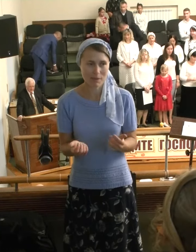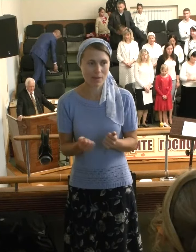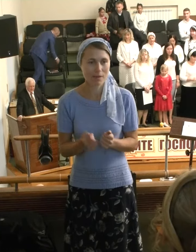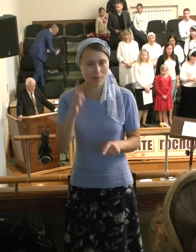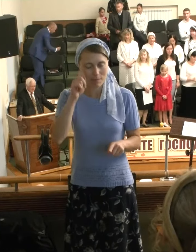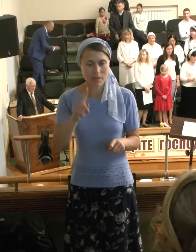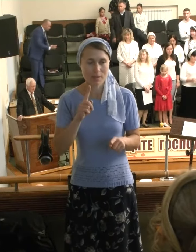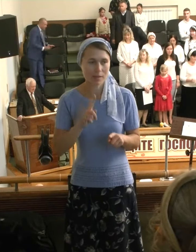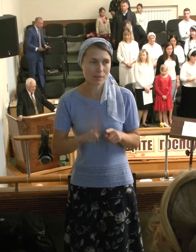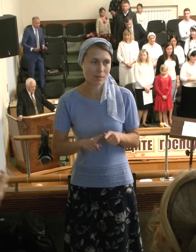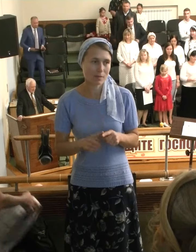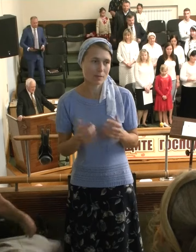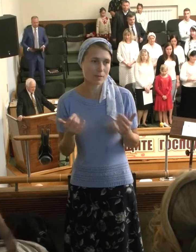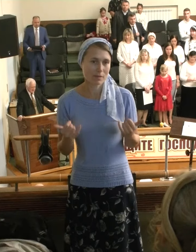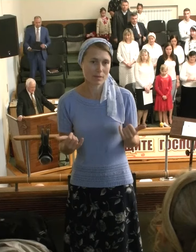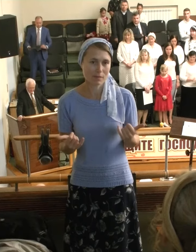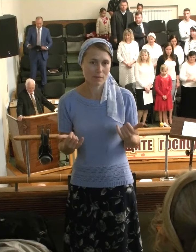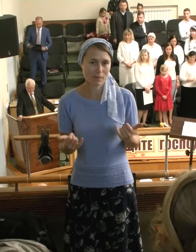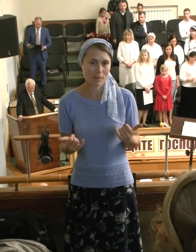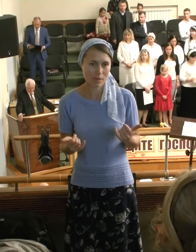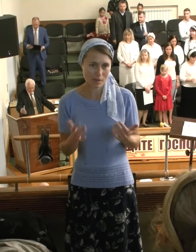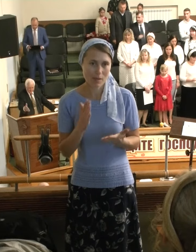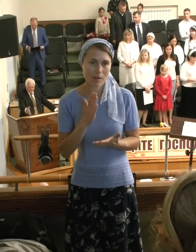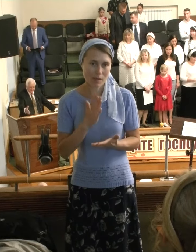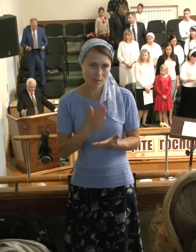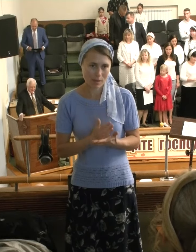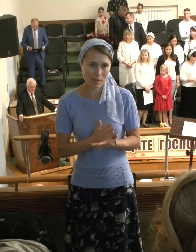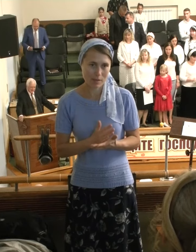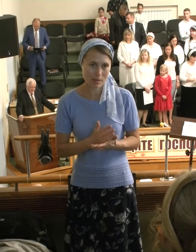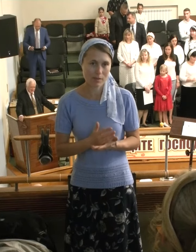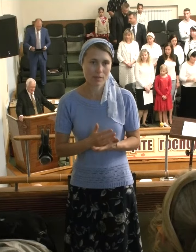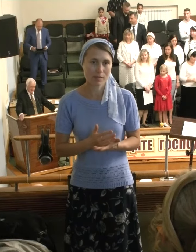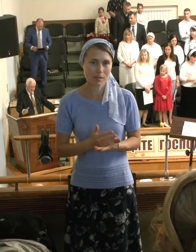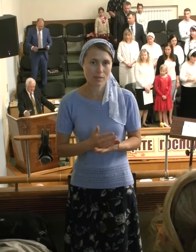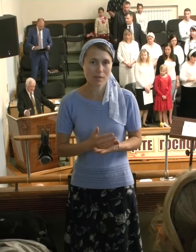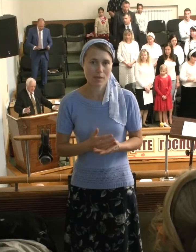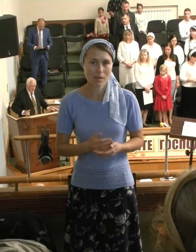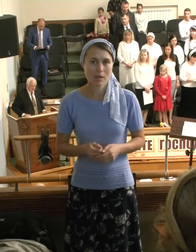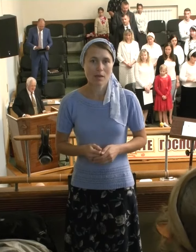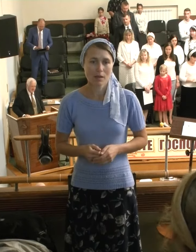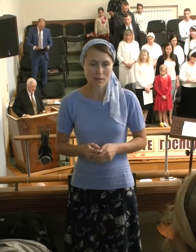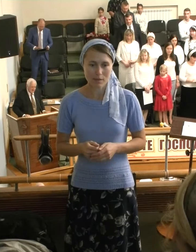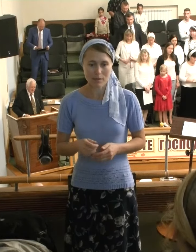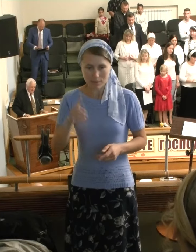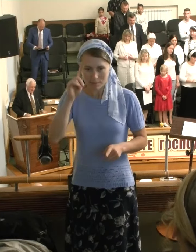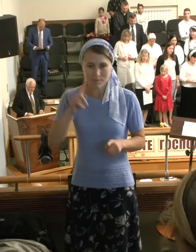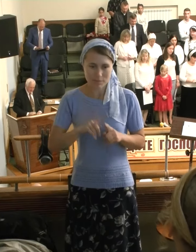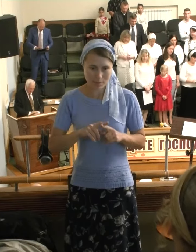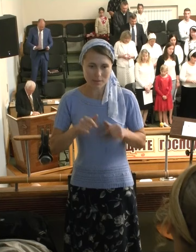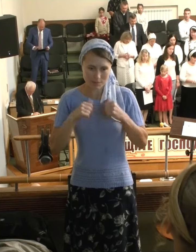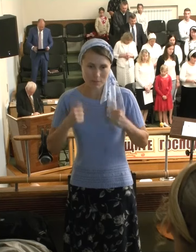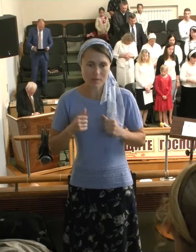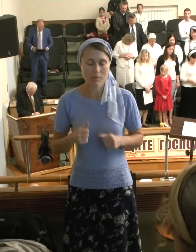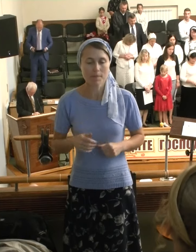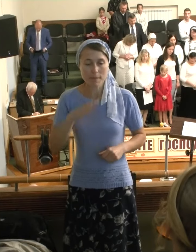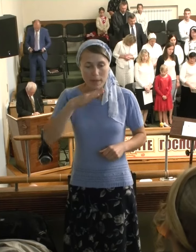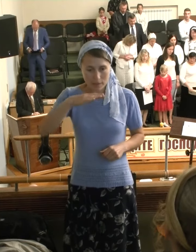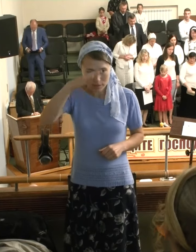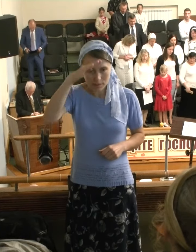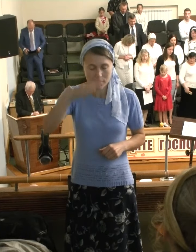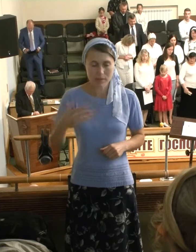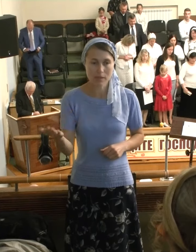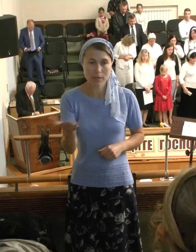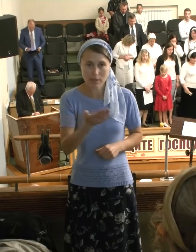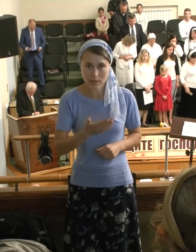вам! Братья и сестры, сегодня у нас Александр Федорович есть. Здесь вообще бывает, по моему салону. Отец наш